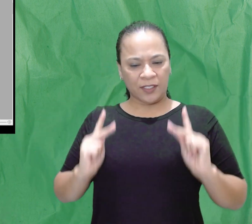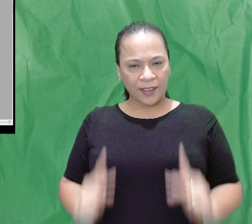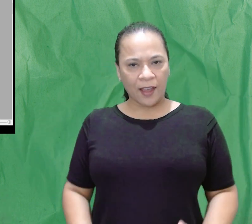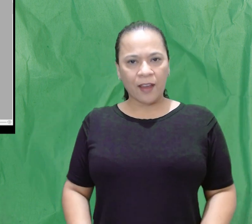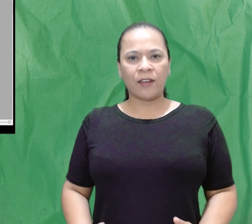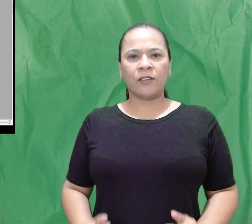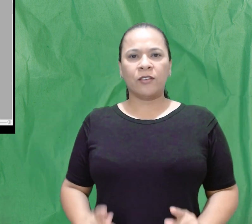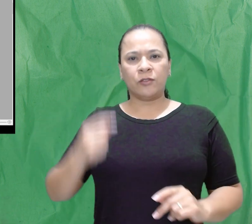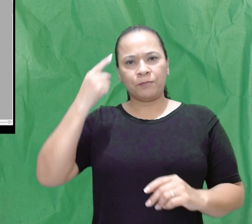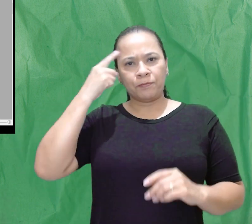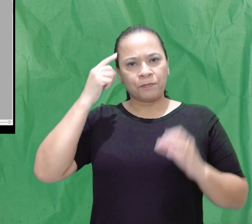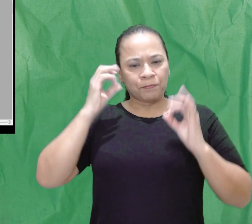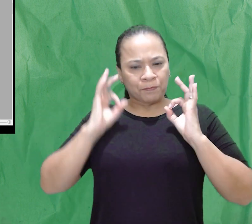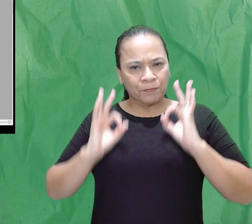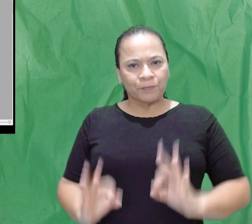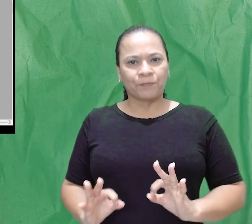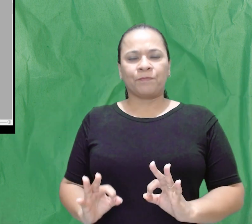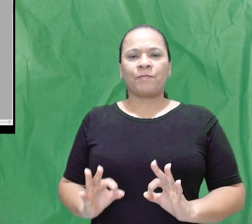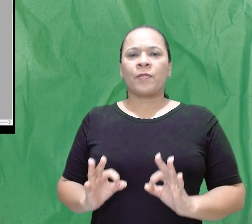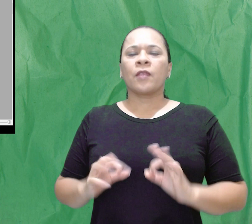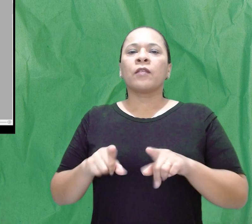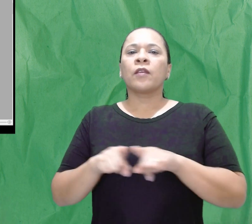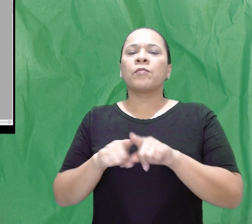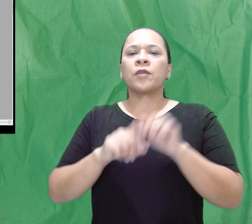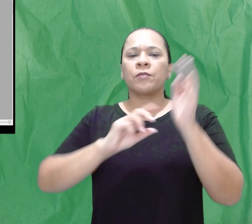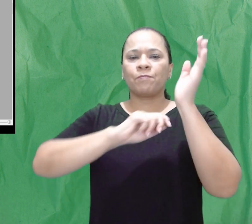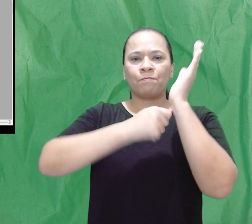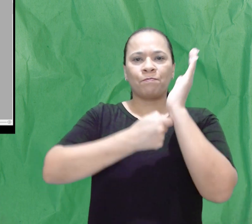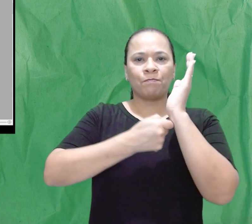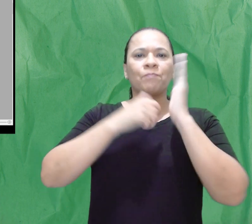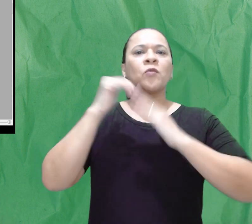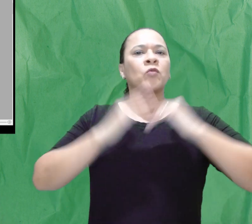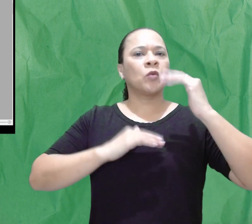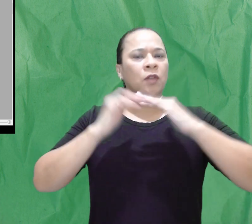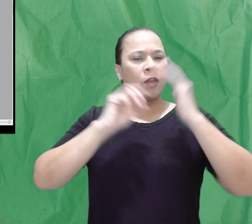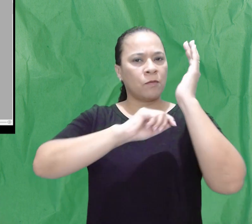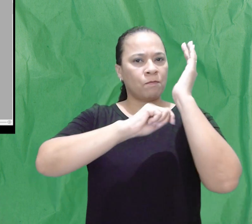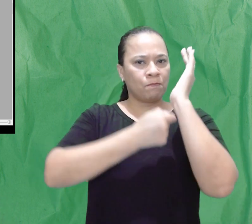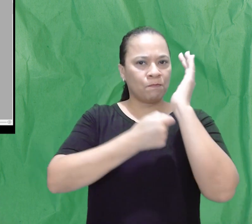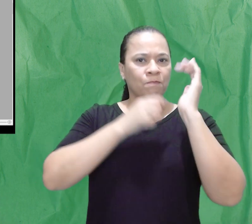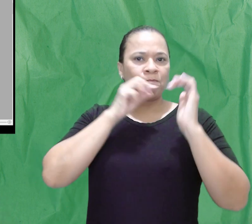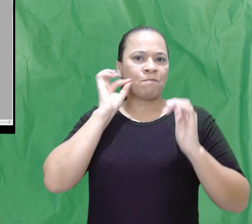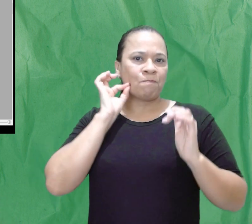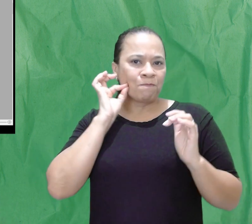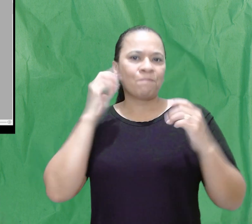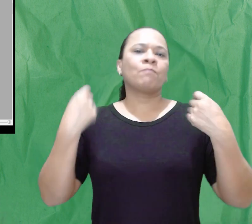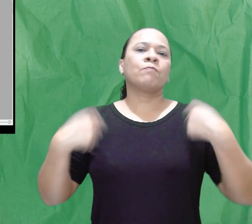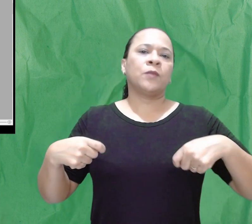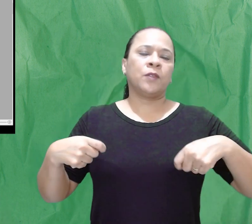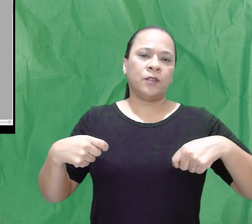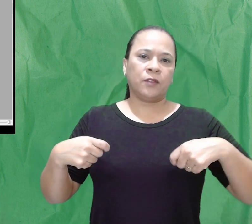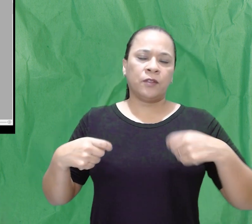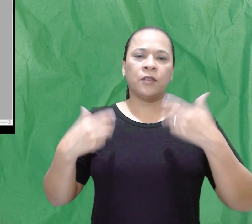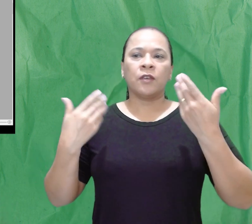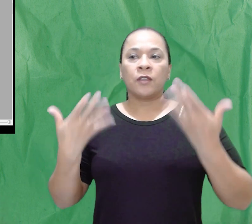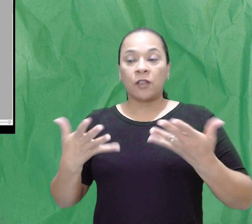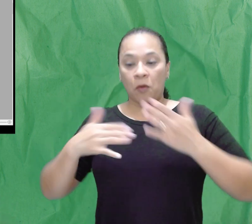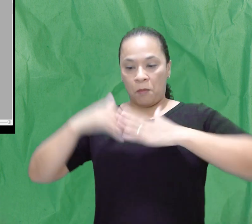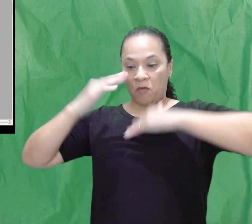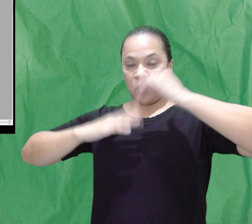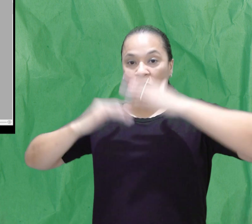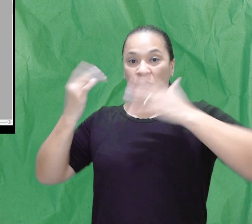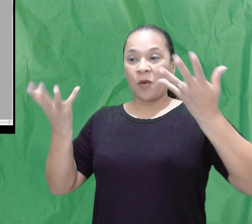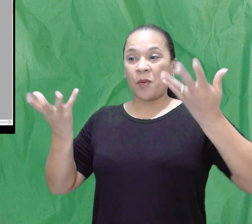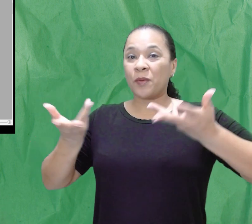integridade, além do sigilo profissional, é essencial para qualquer emprego. Para se destacar como um profissional de excelência,